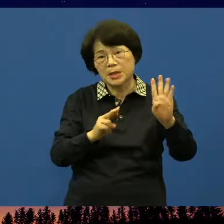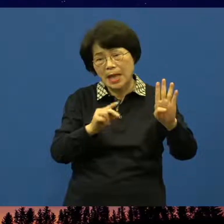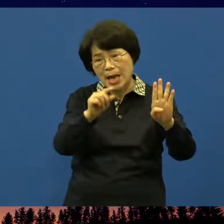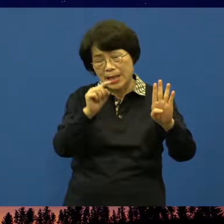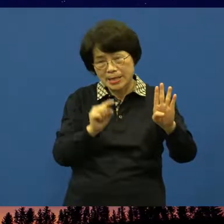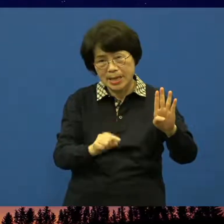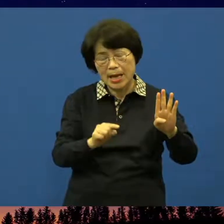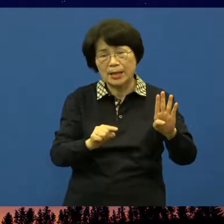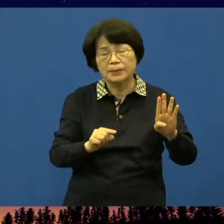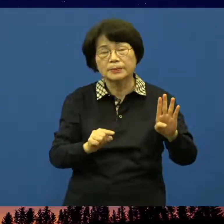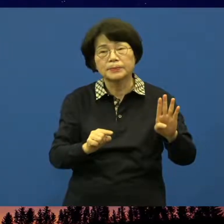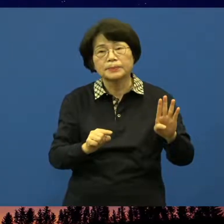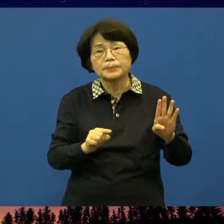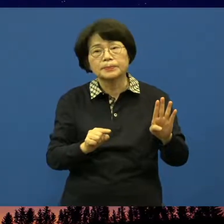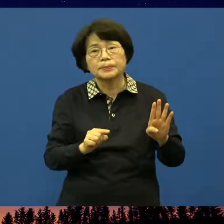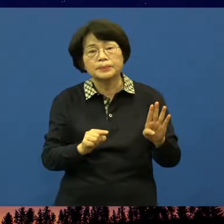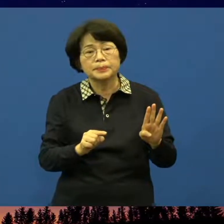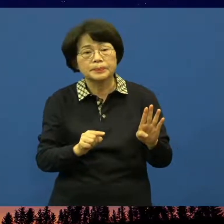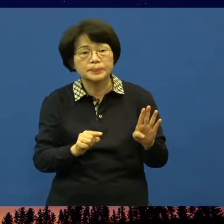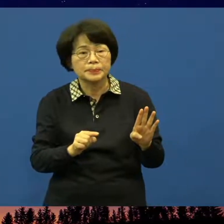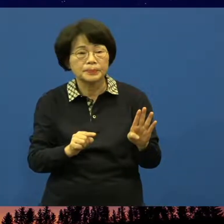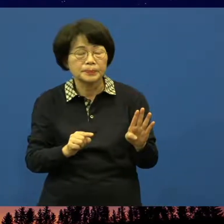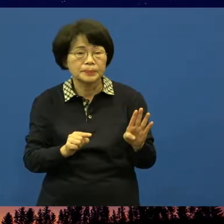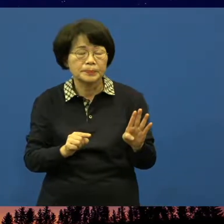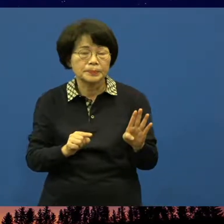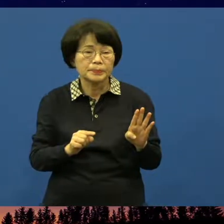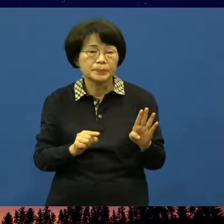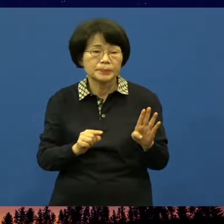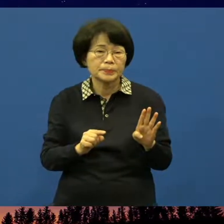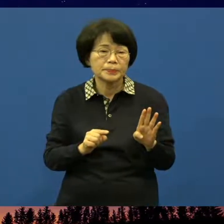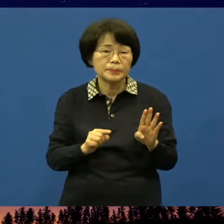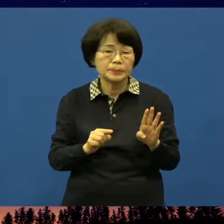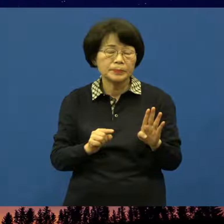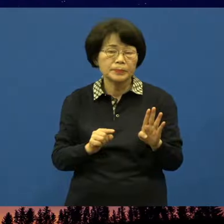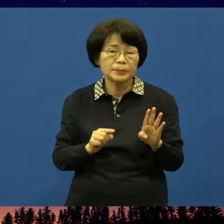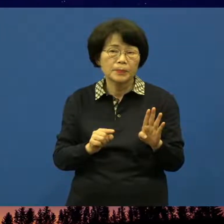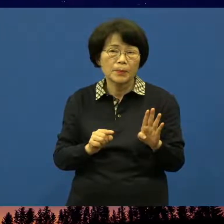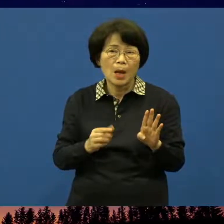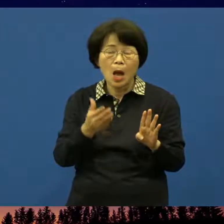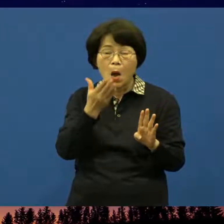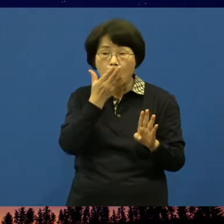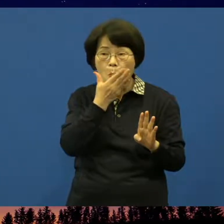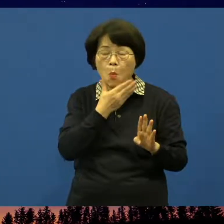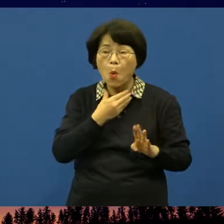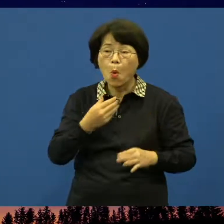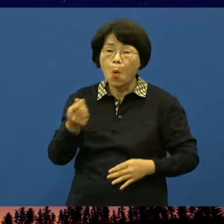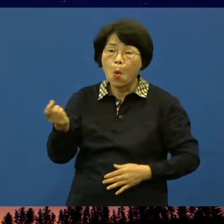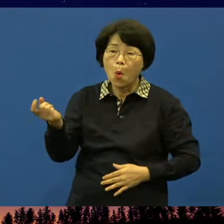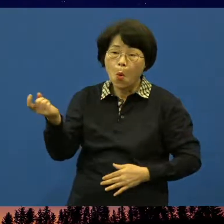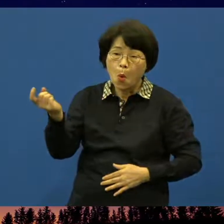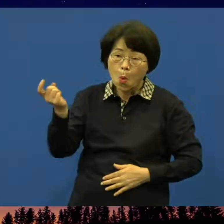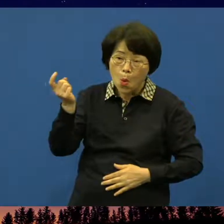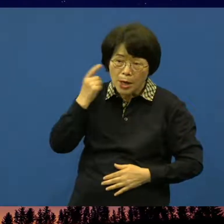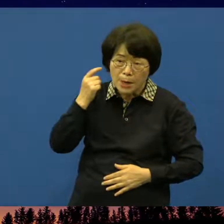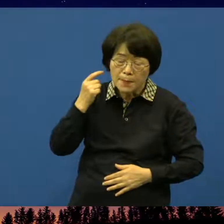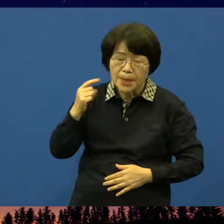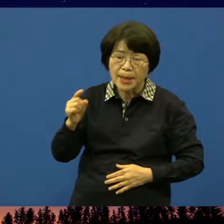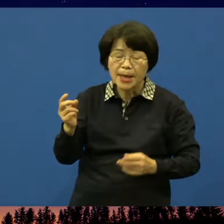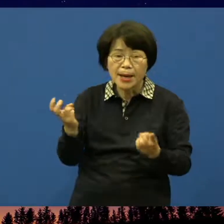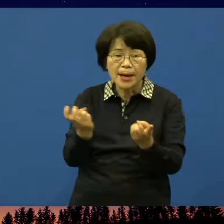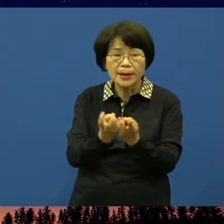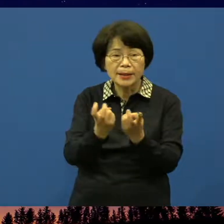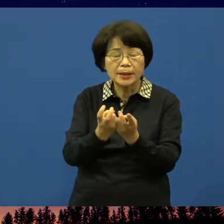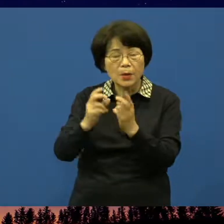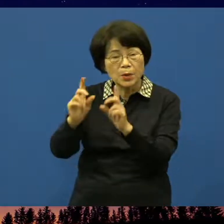우리 잘 아는 본문입니다. 자, 근데 이 복음이 어떻게 우리의 삶에